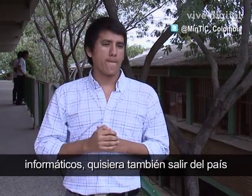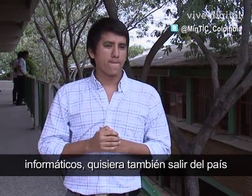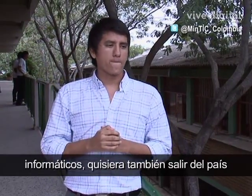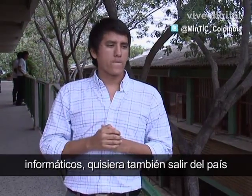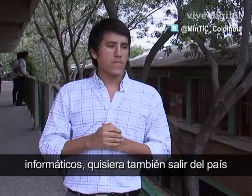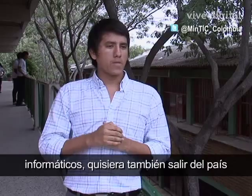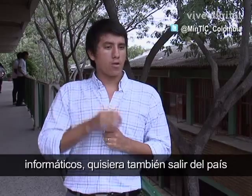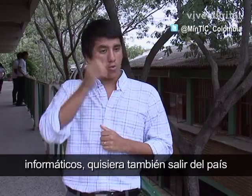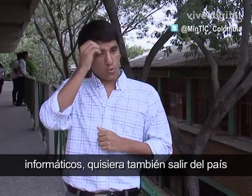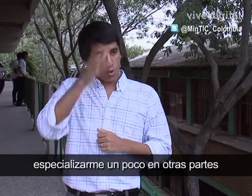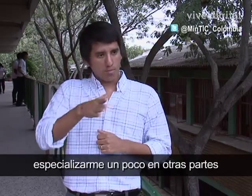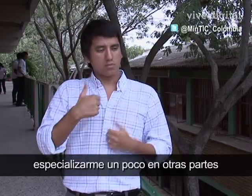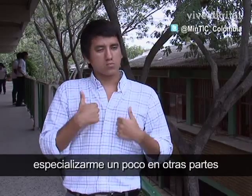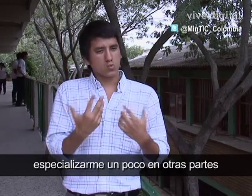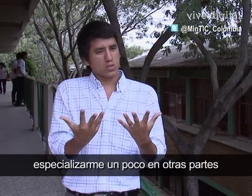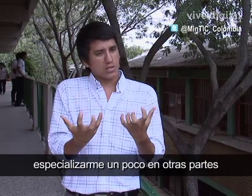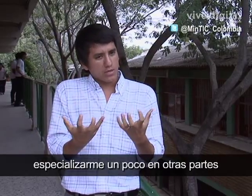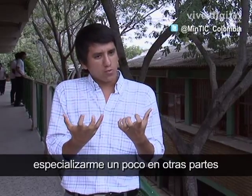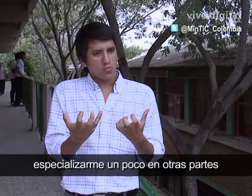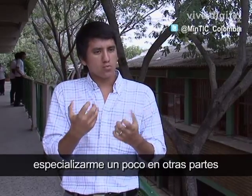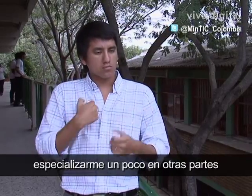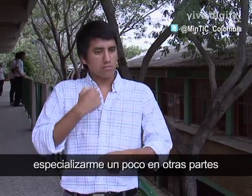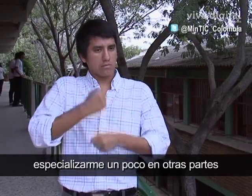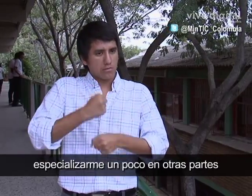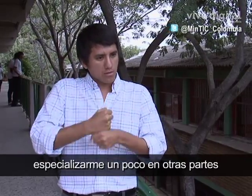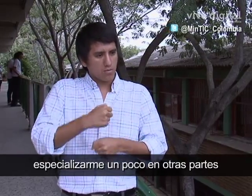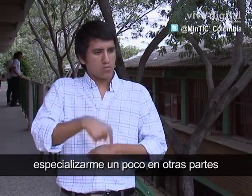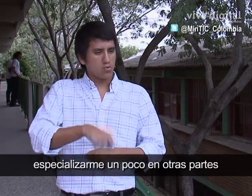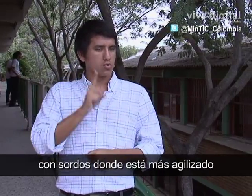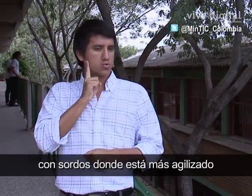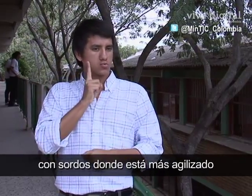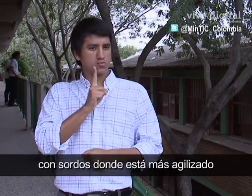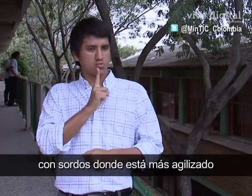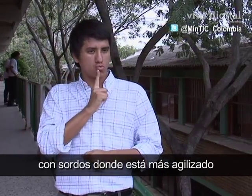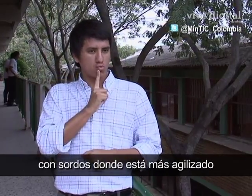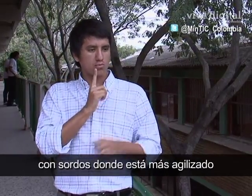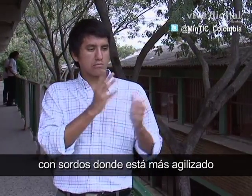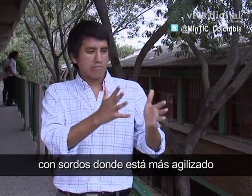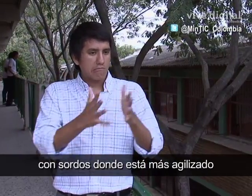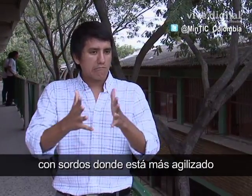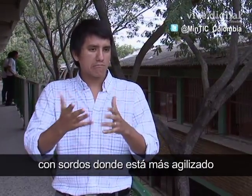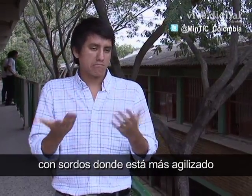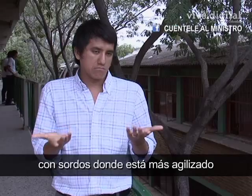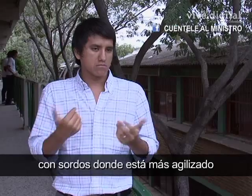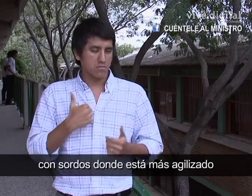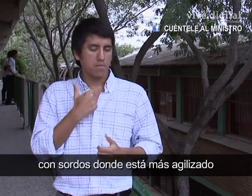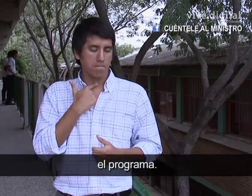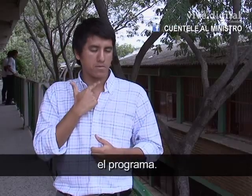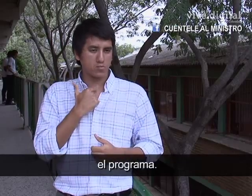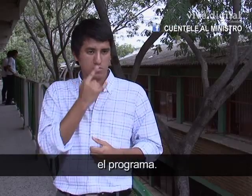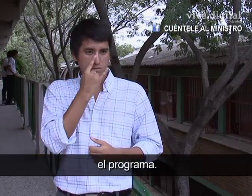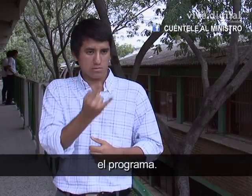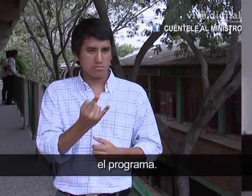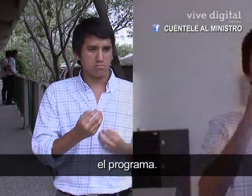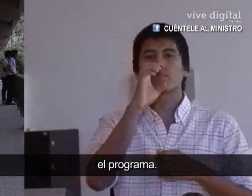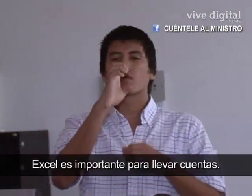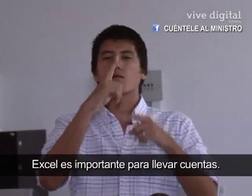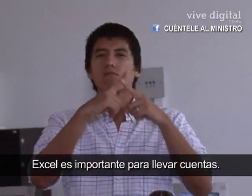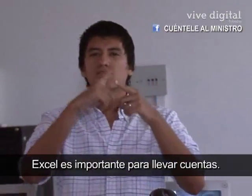salir del país y especializarme un poco en otras partes con sordos, donde está más agilizado el programa.